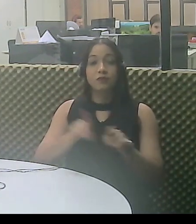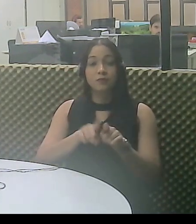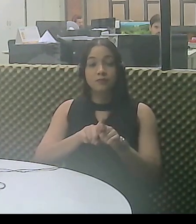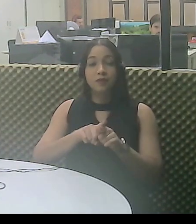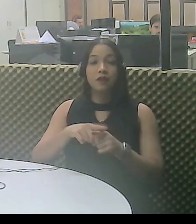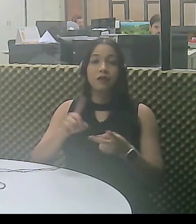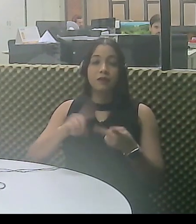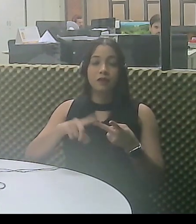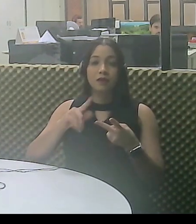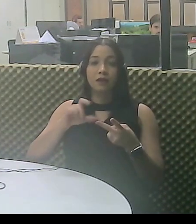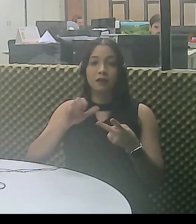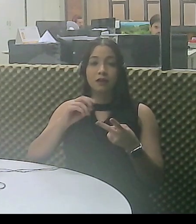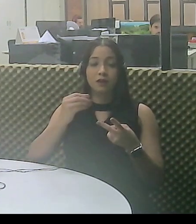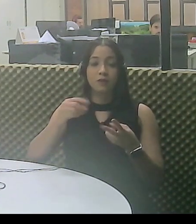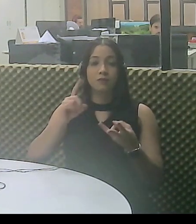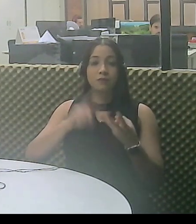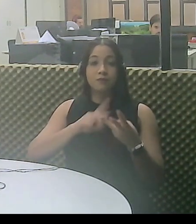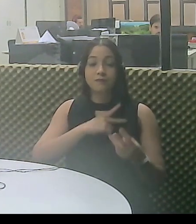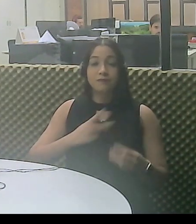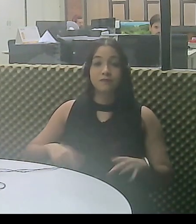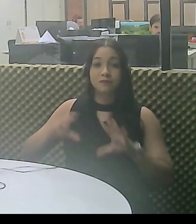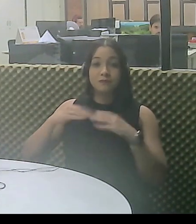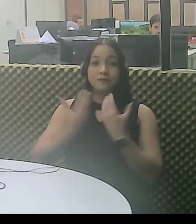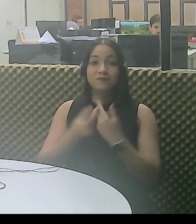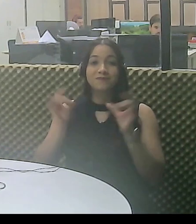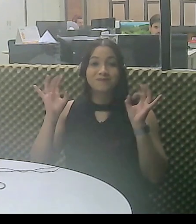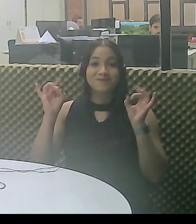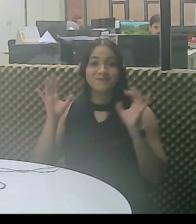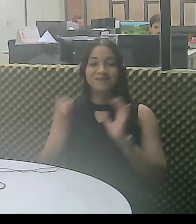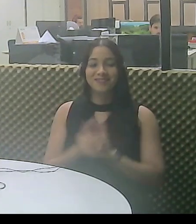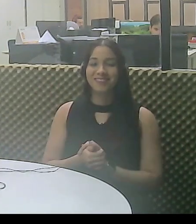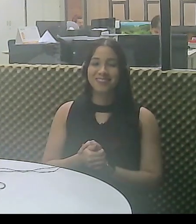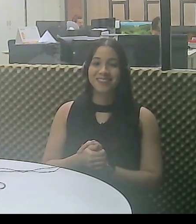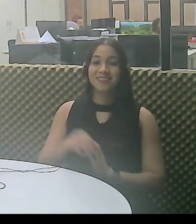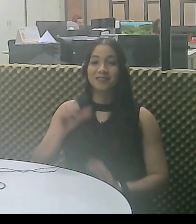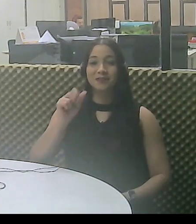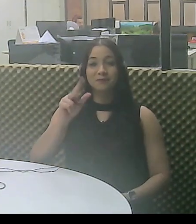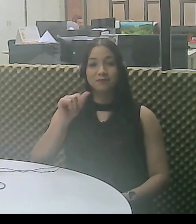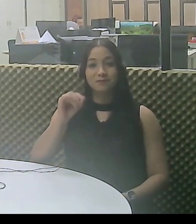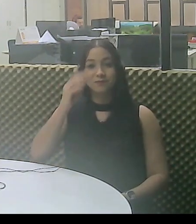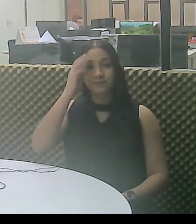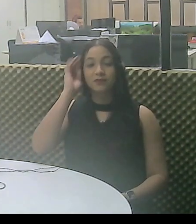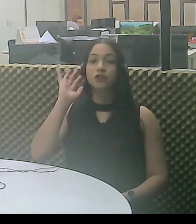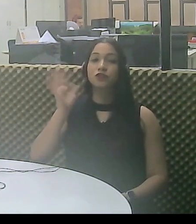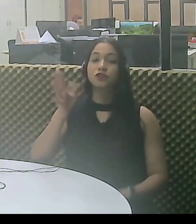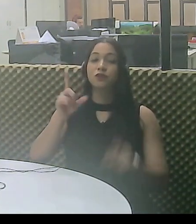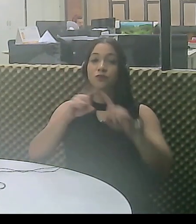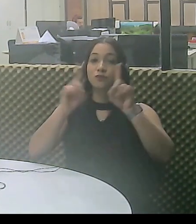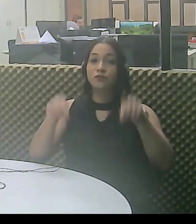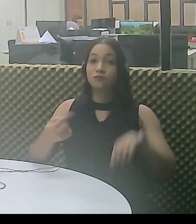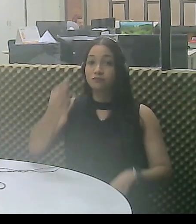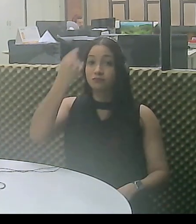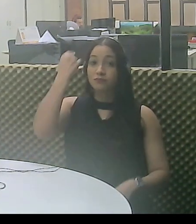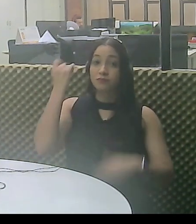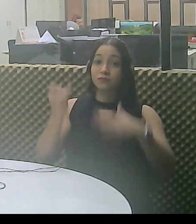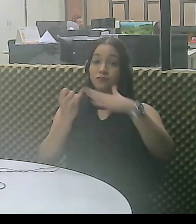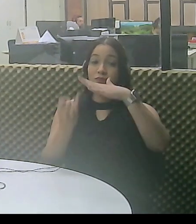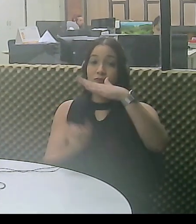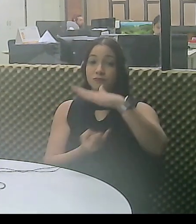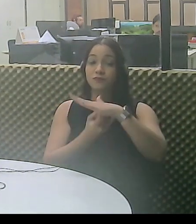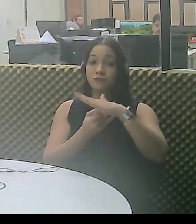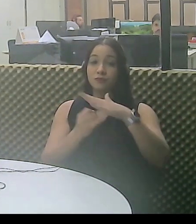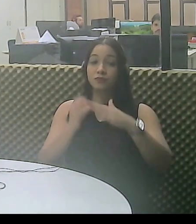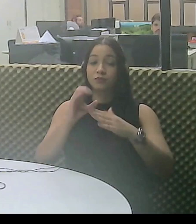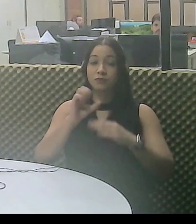leiloeiro e presidente de comissões especiais de licitação Evaldo Ramos já foi colaborador do Instituto